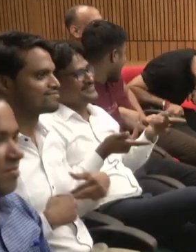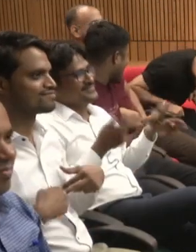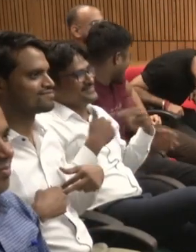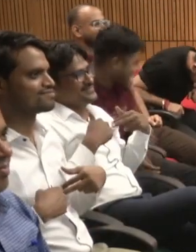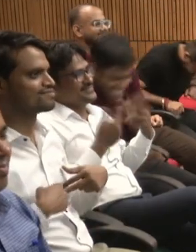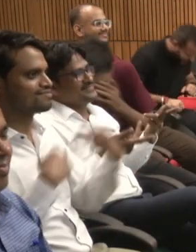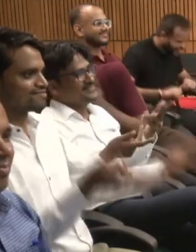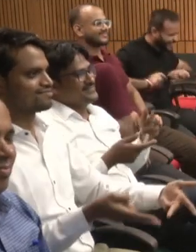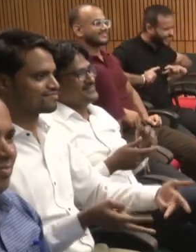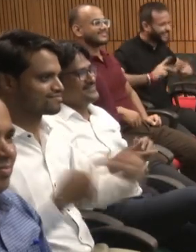ओके स्नैपचैट